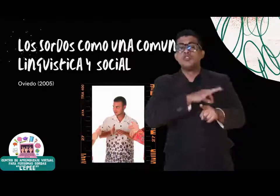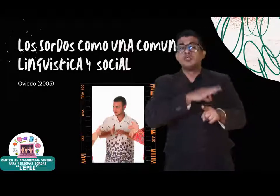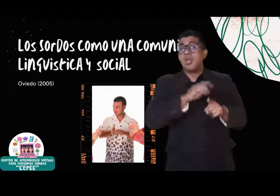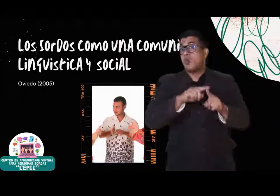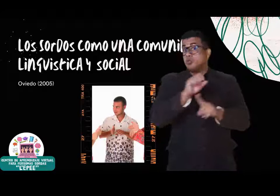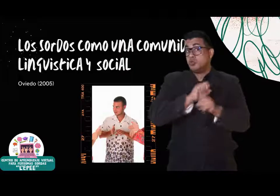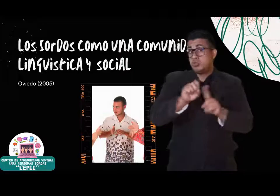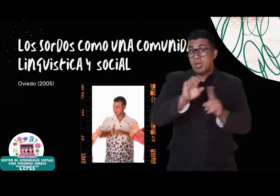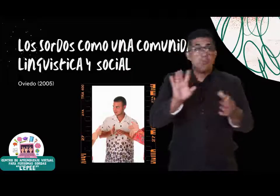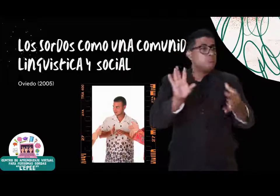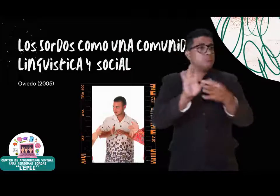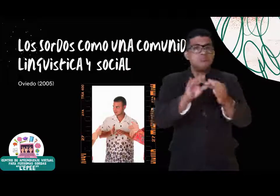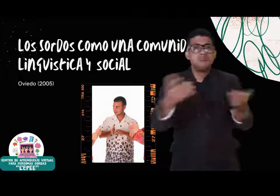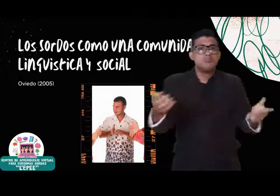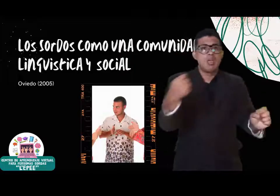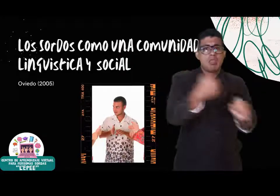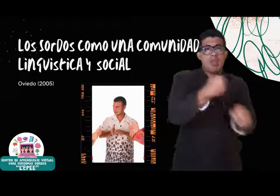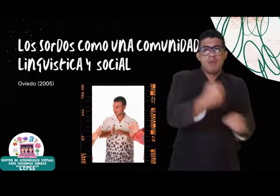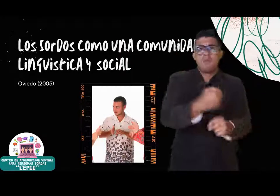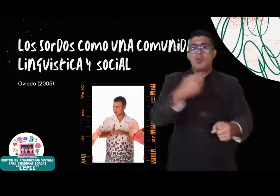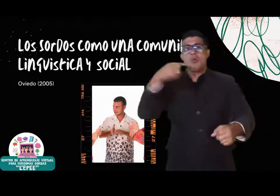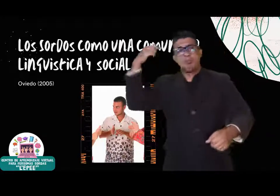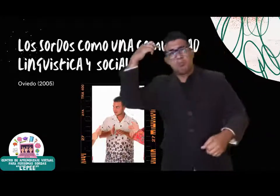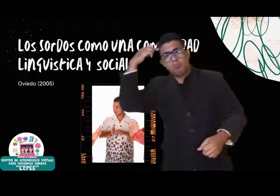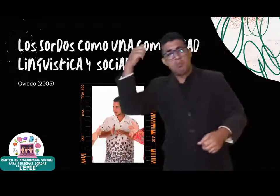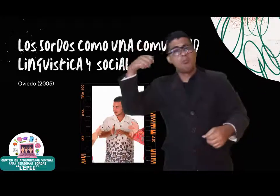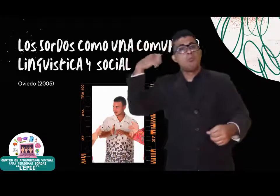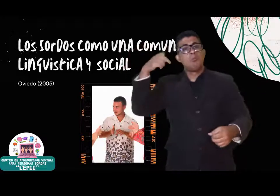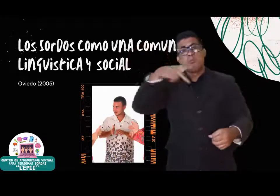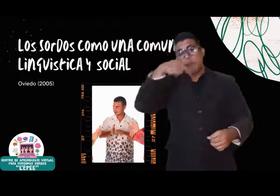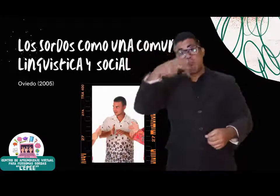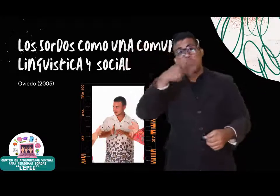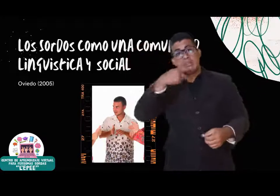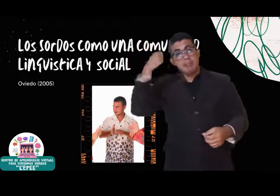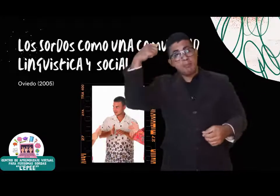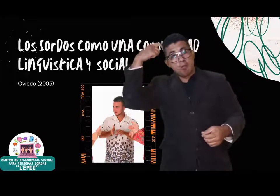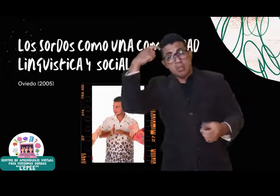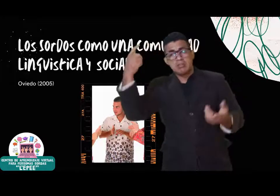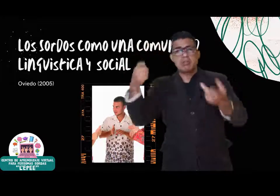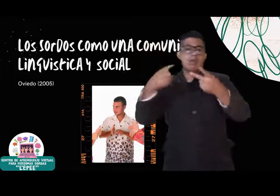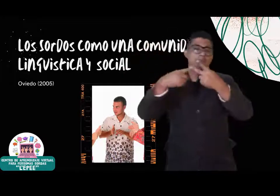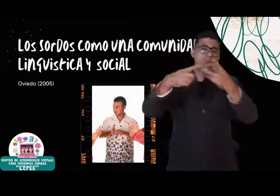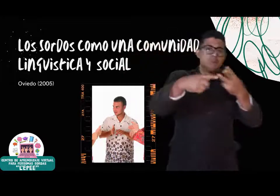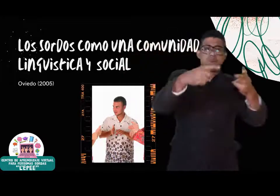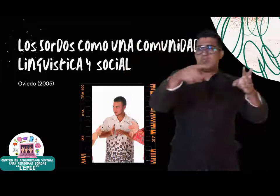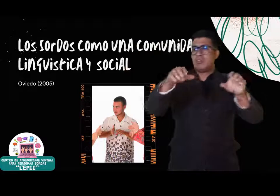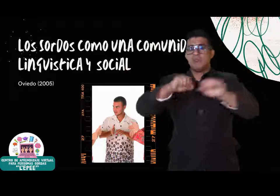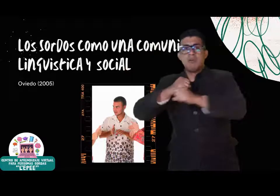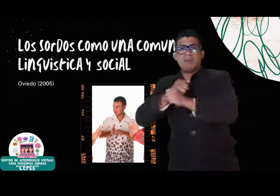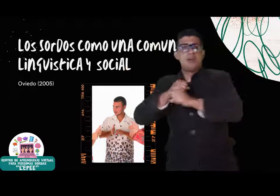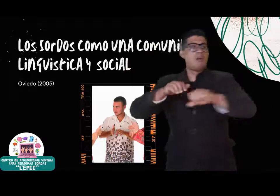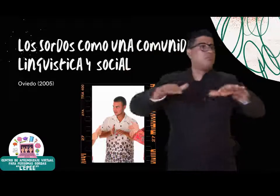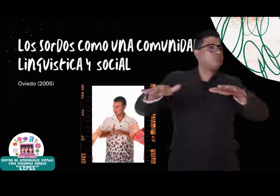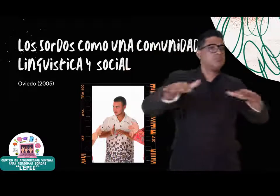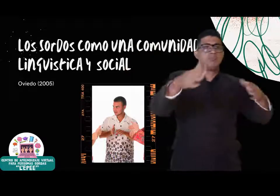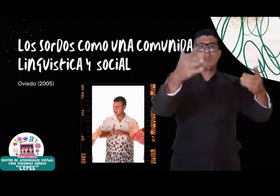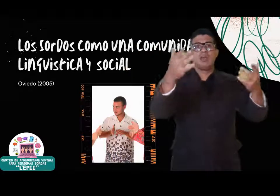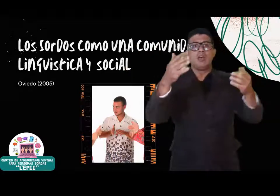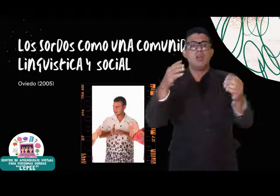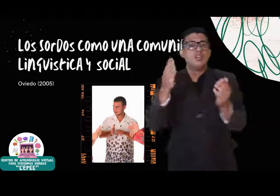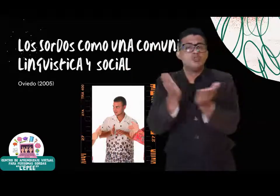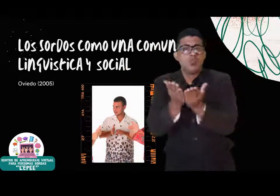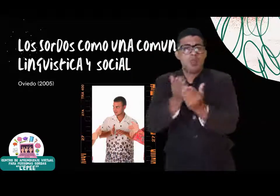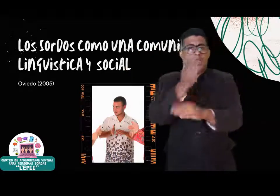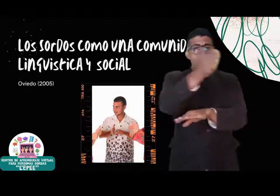Y lo pueden usar desde un contexto social o desde un contexto político y así diferentes